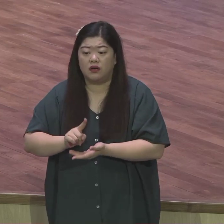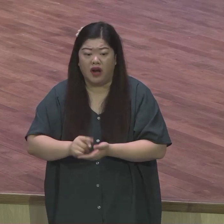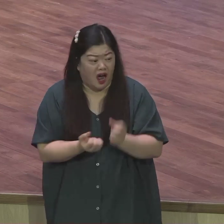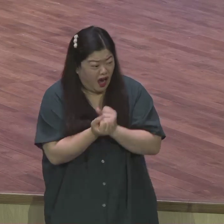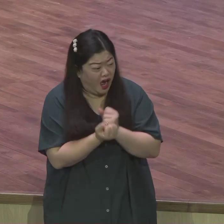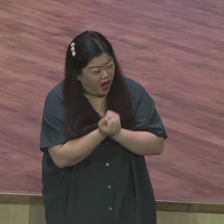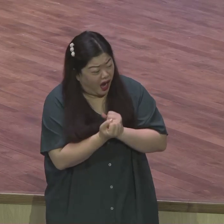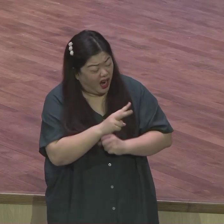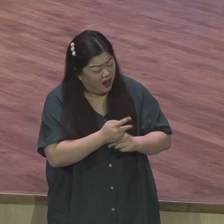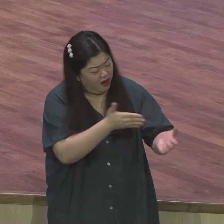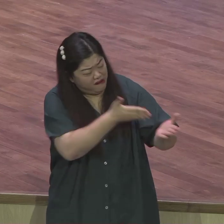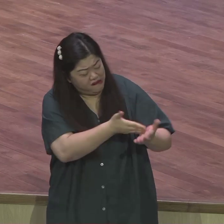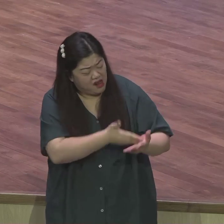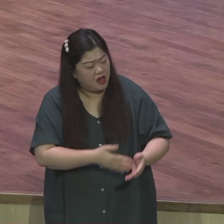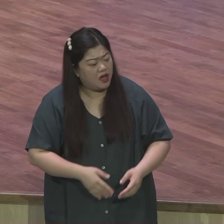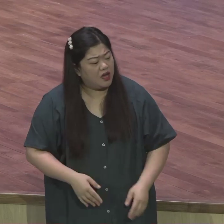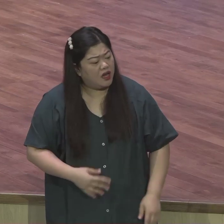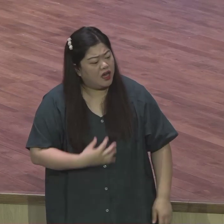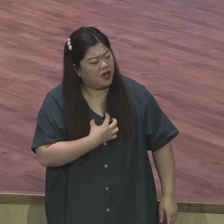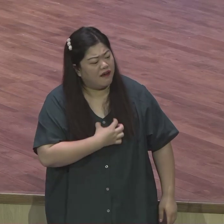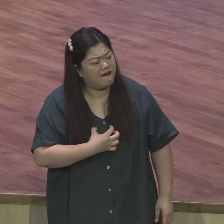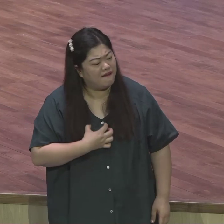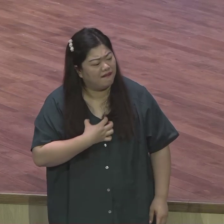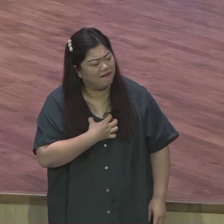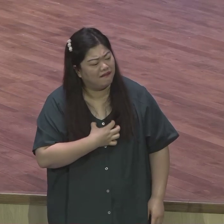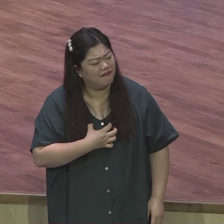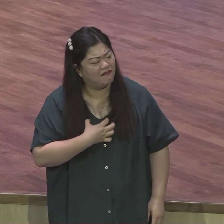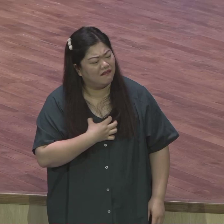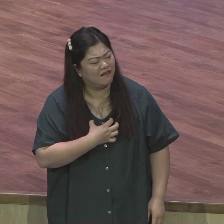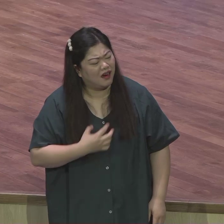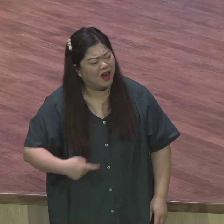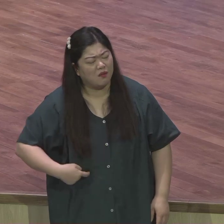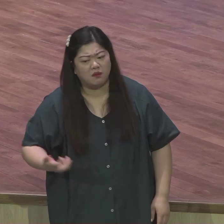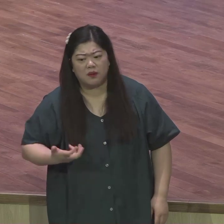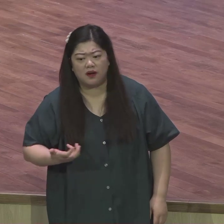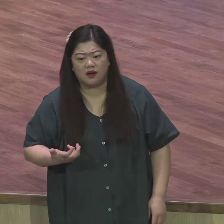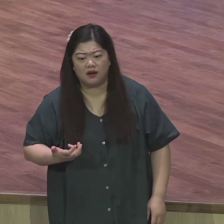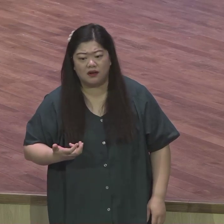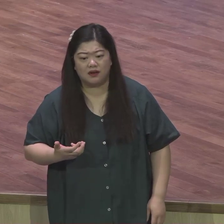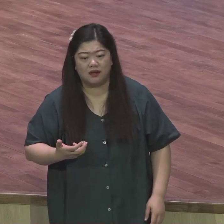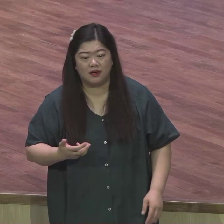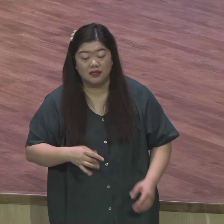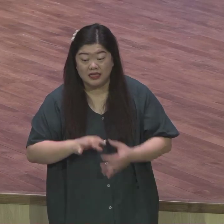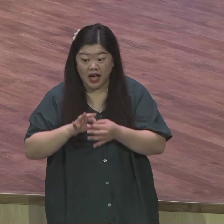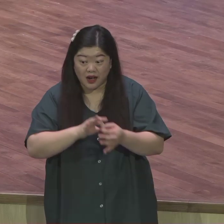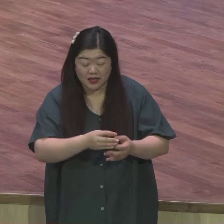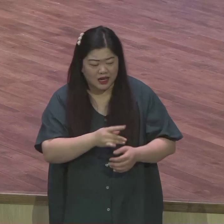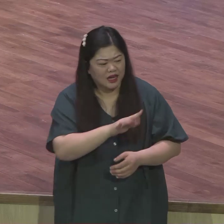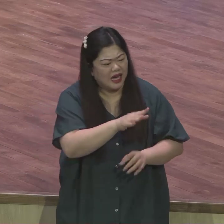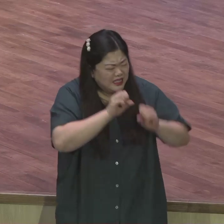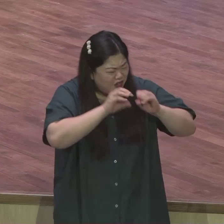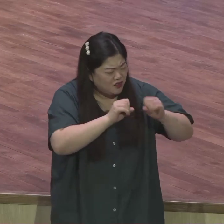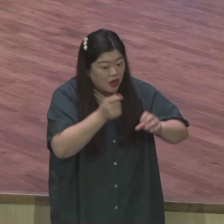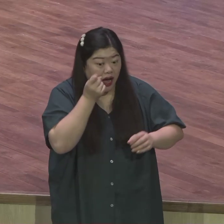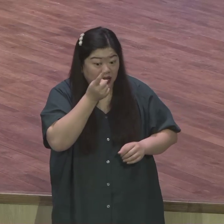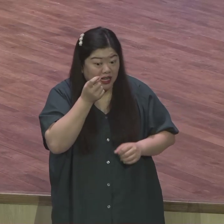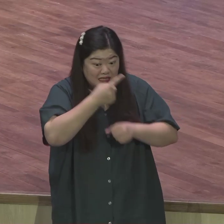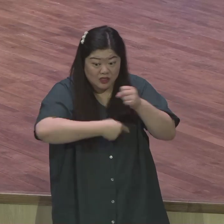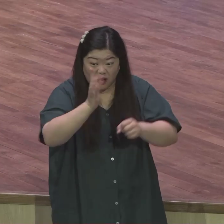그치지 않는 고통 하루 정도 한 달 정도 1년 정도가 아니라 거치지 않는 고통 이스라엘을 바라볼